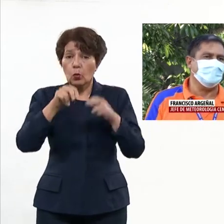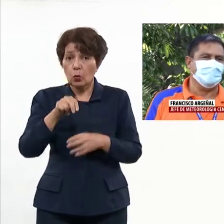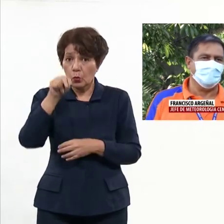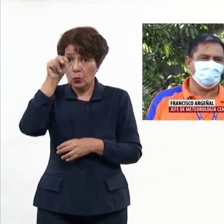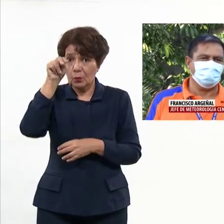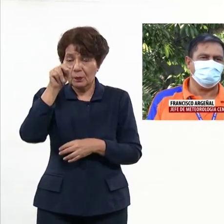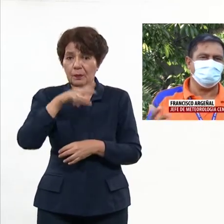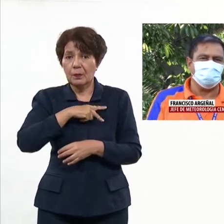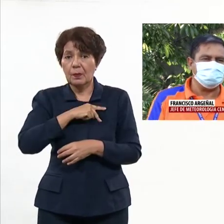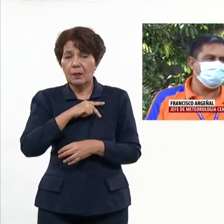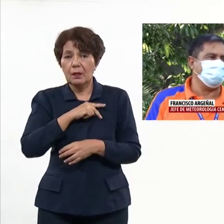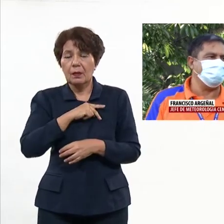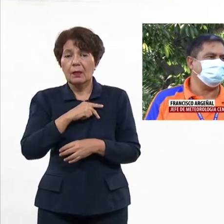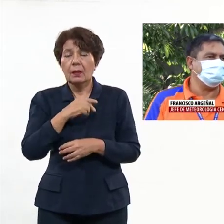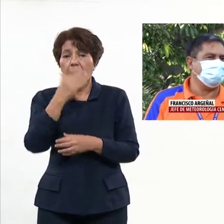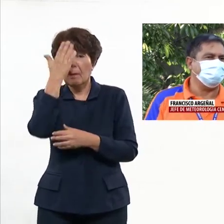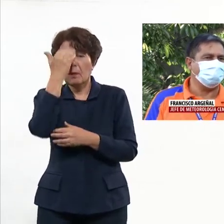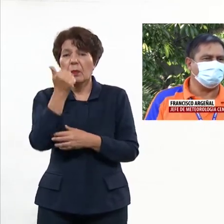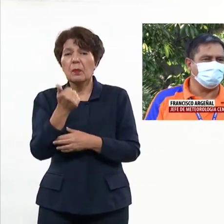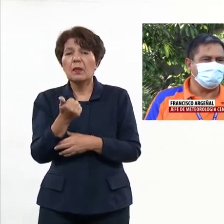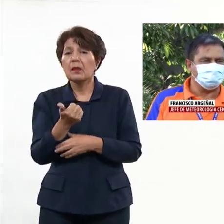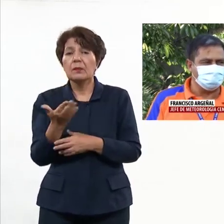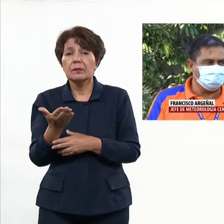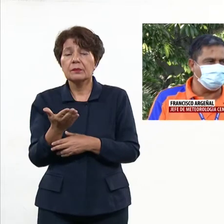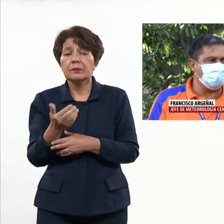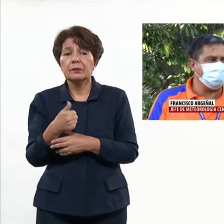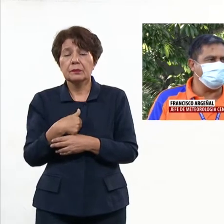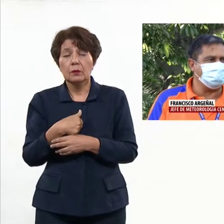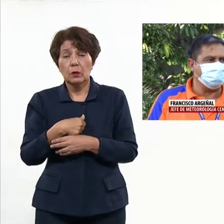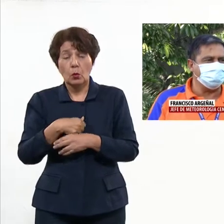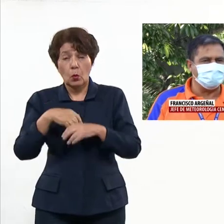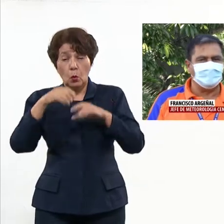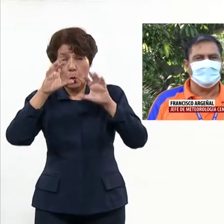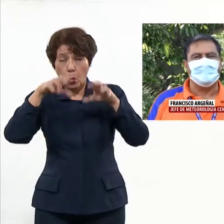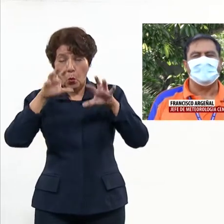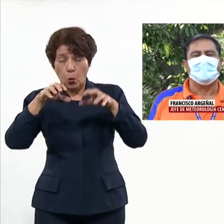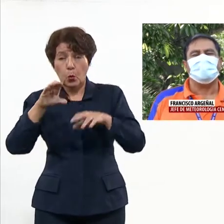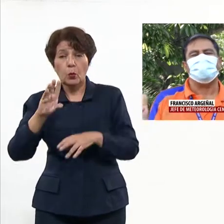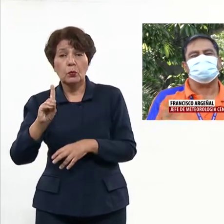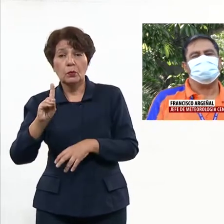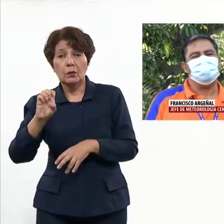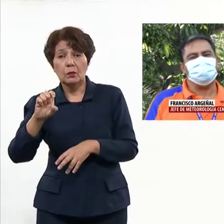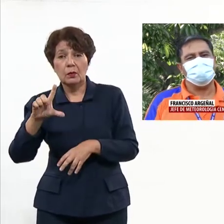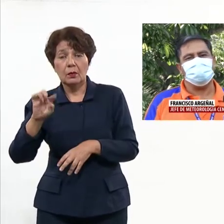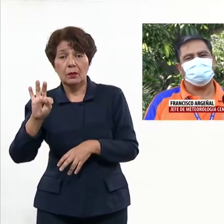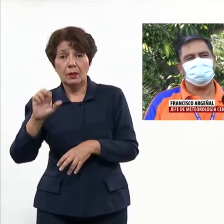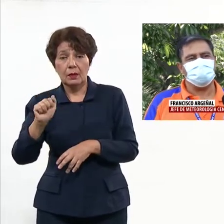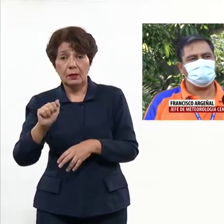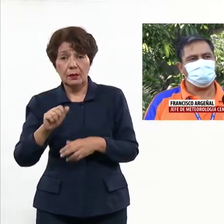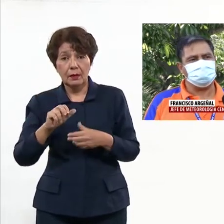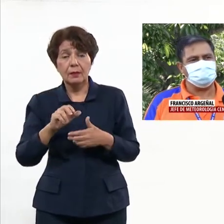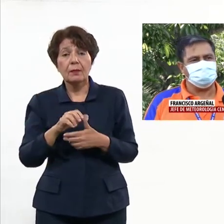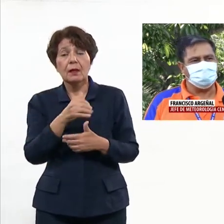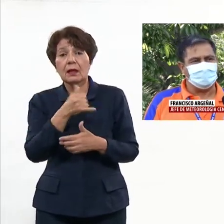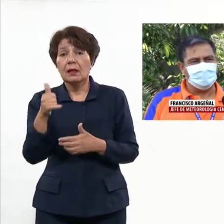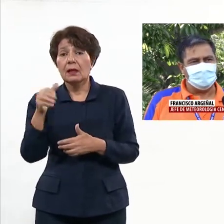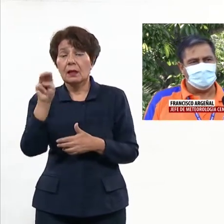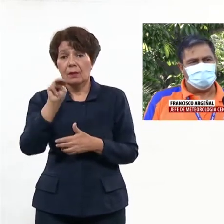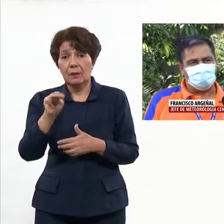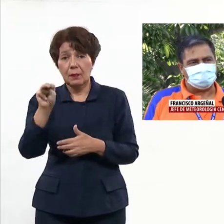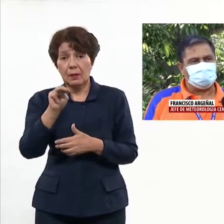honduras producto de la influencia del ciclo tropical delta y a partir del miércoles